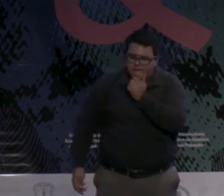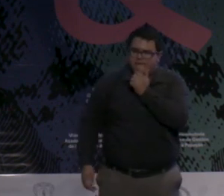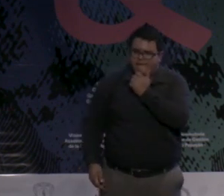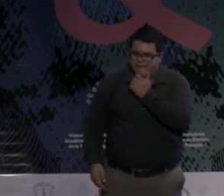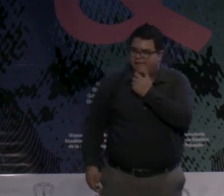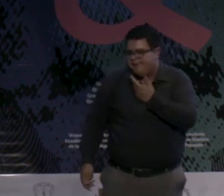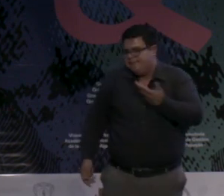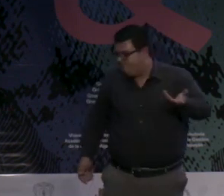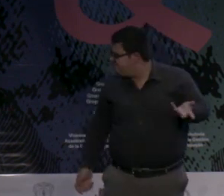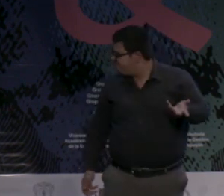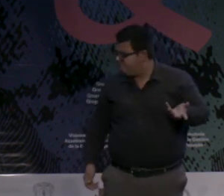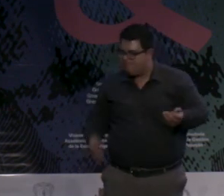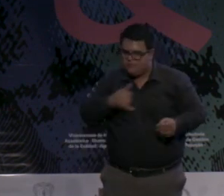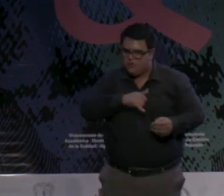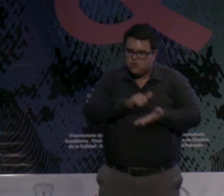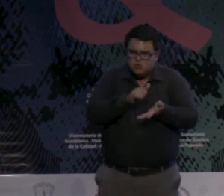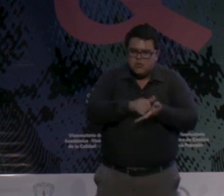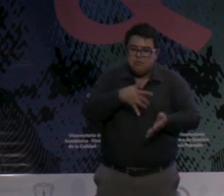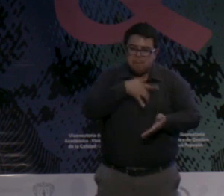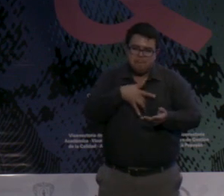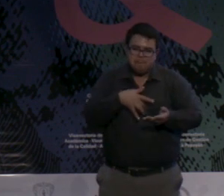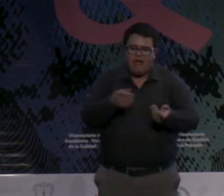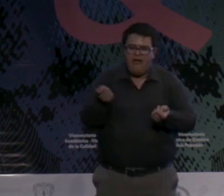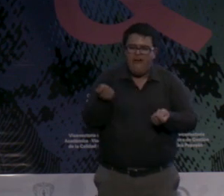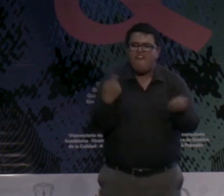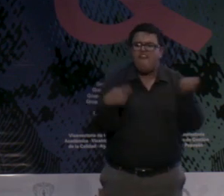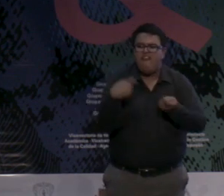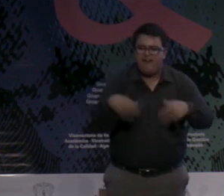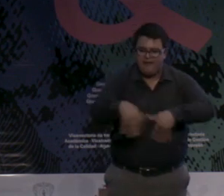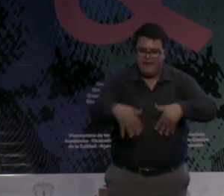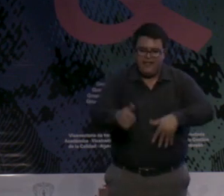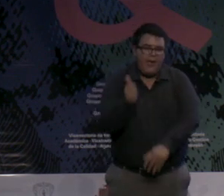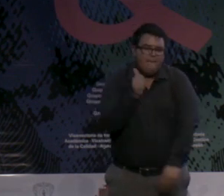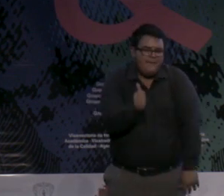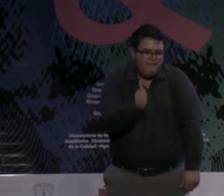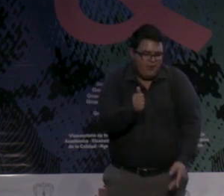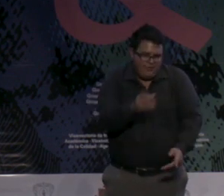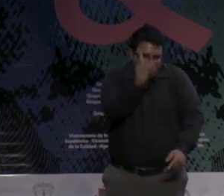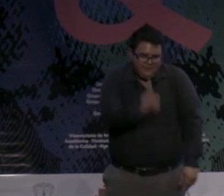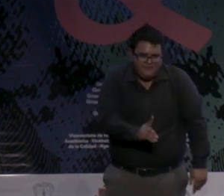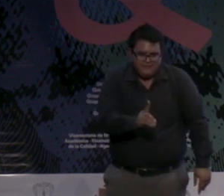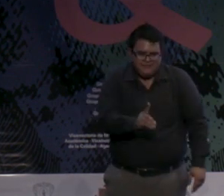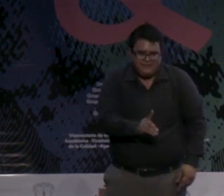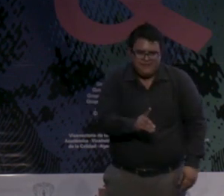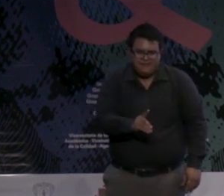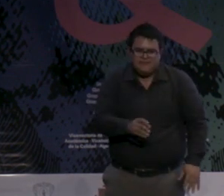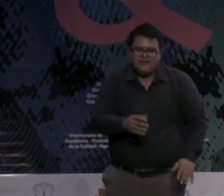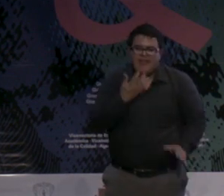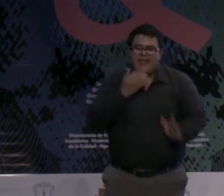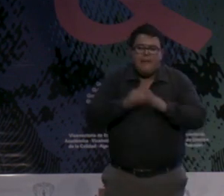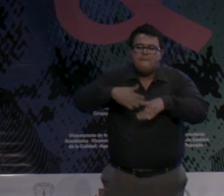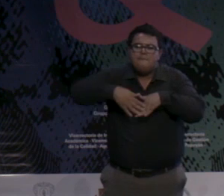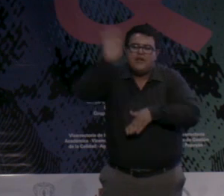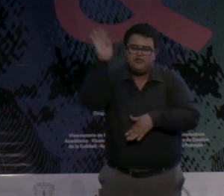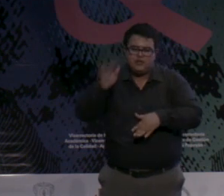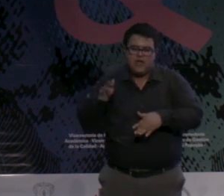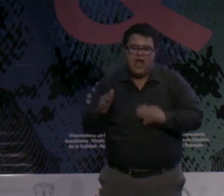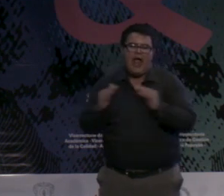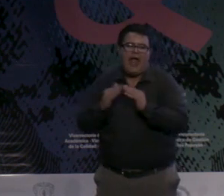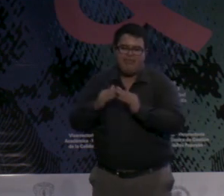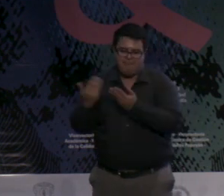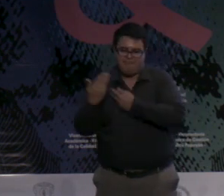finalmente entendiendo, organizamos seminarios en los cuales invitamos directivas de la universidad para escuchar a los vendedores ambulantes contándonos su problemática. En gran medida lo que